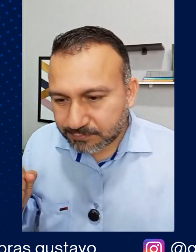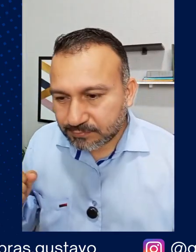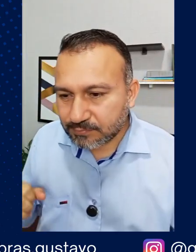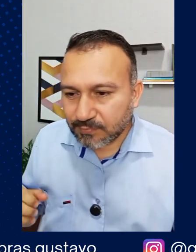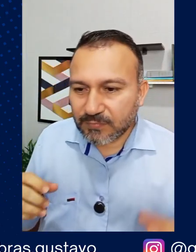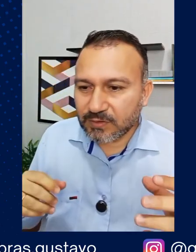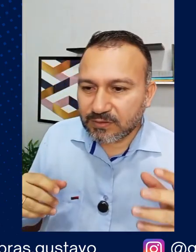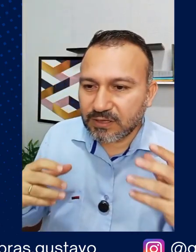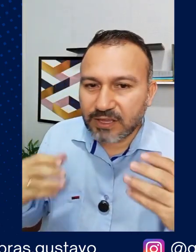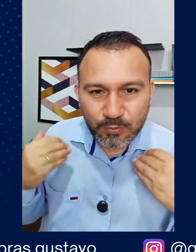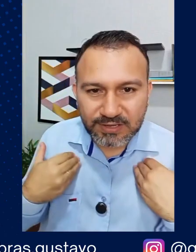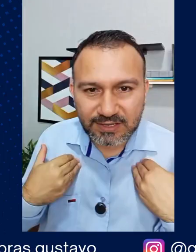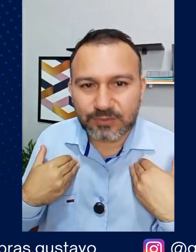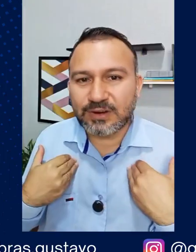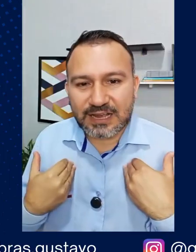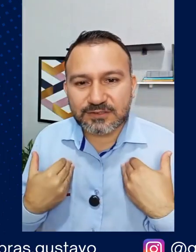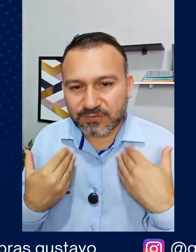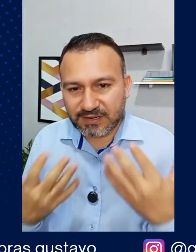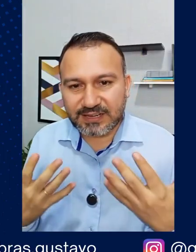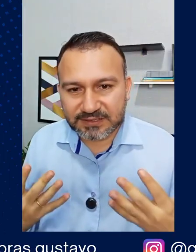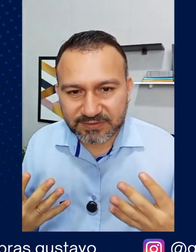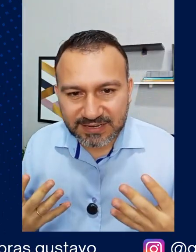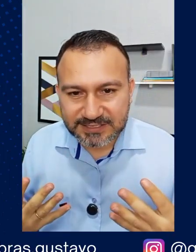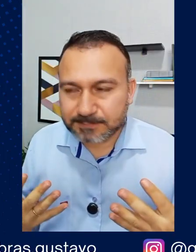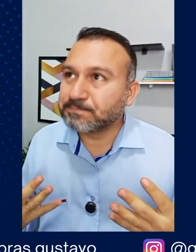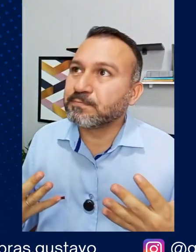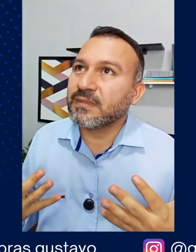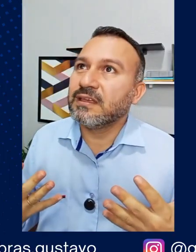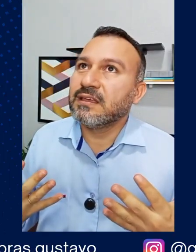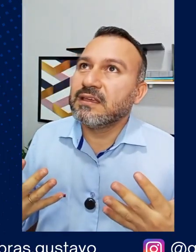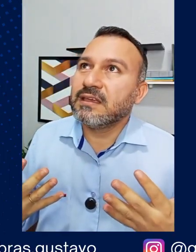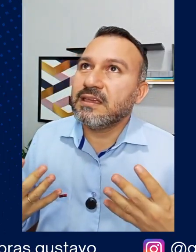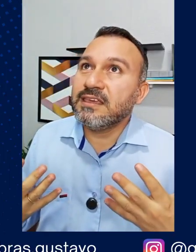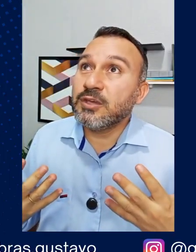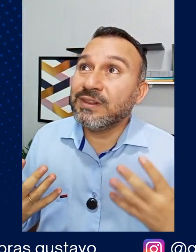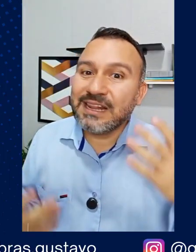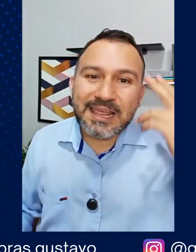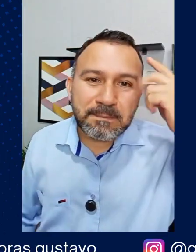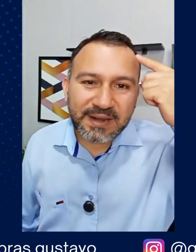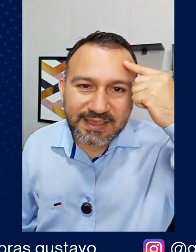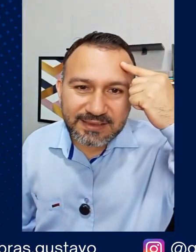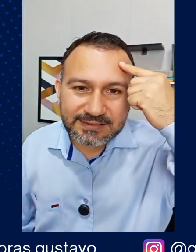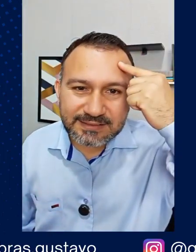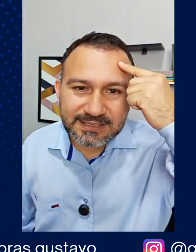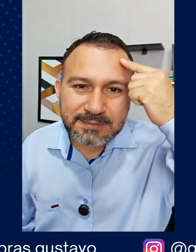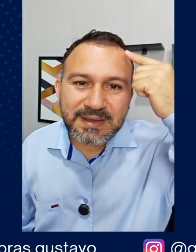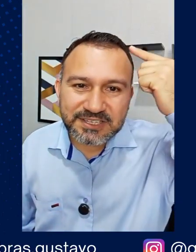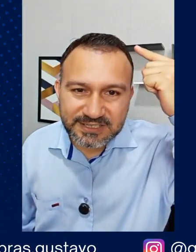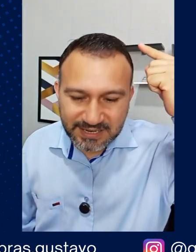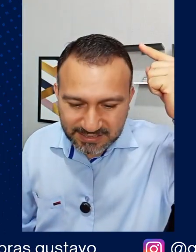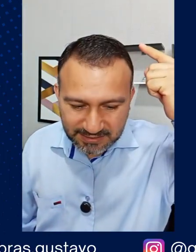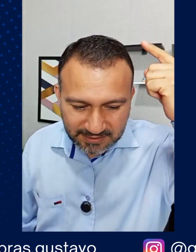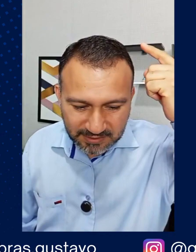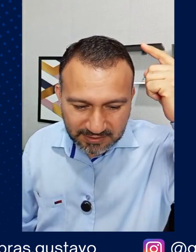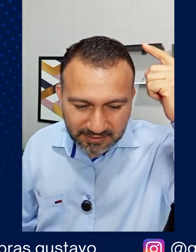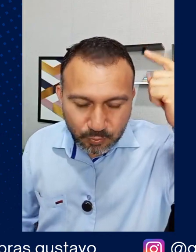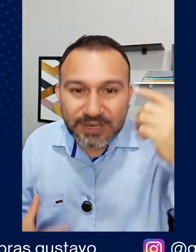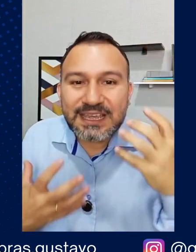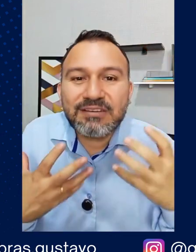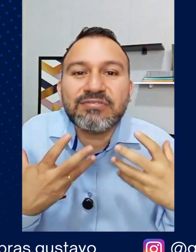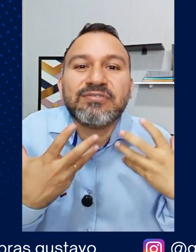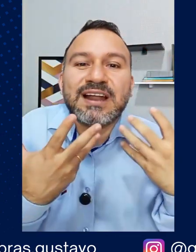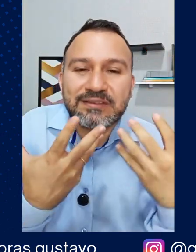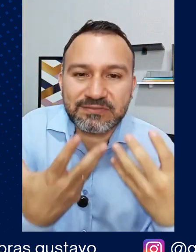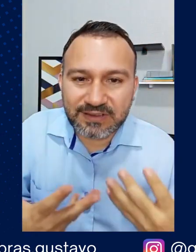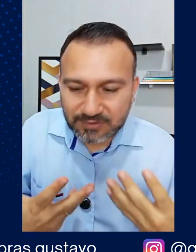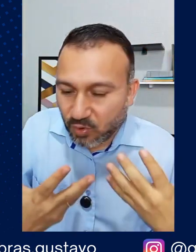só, eu aqui, no caso, falei essa frase e eu lembrei, imaginei o